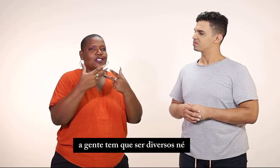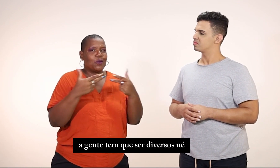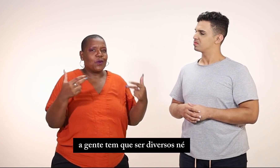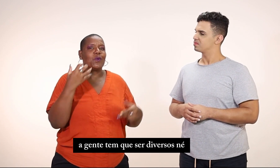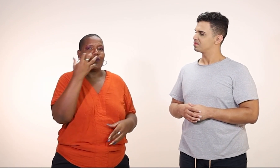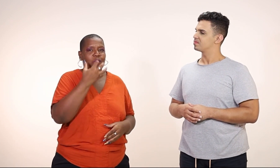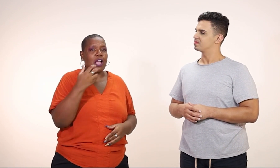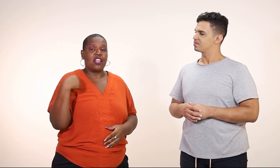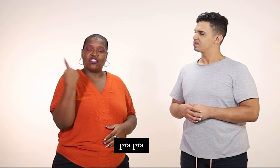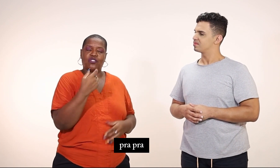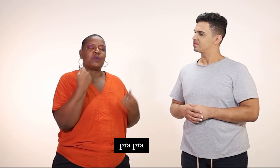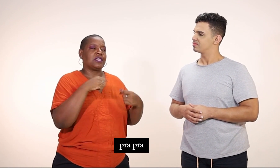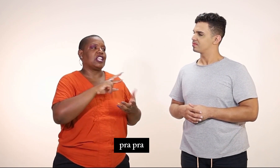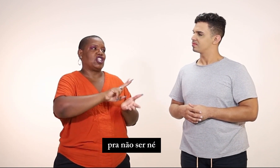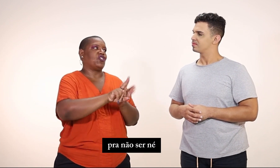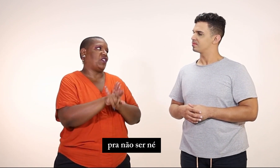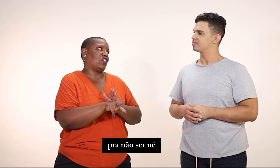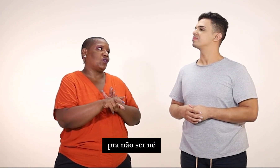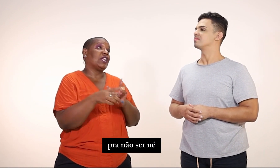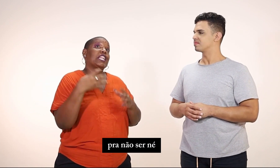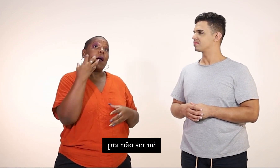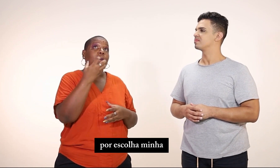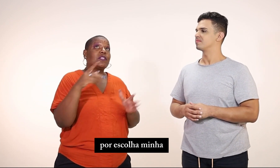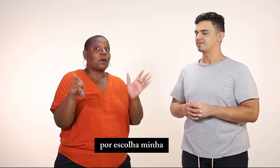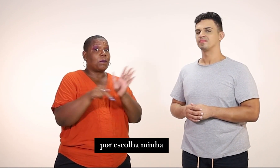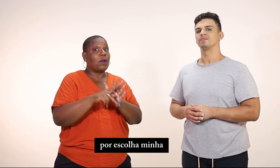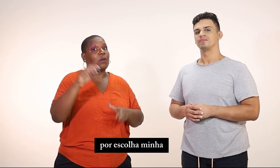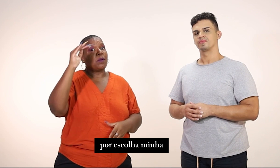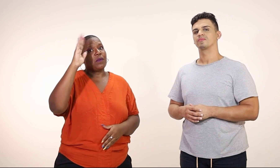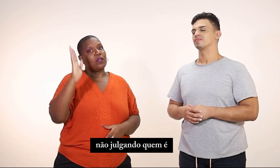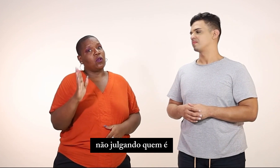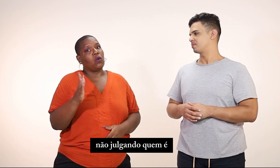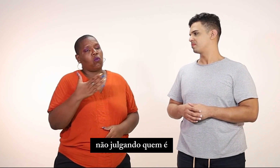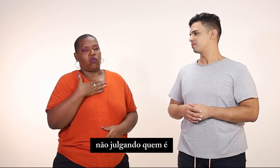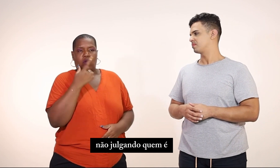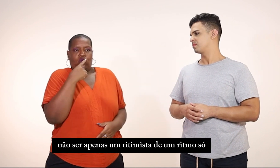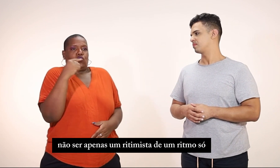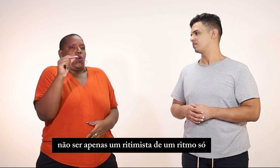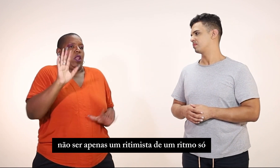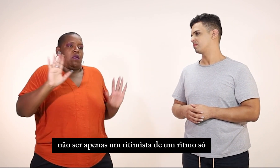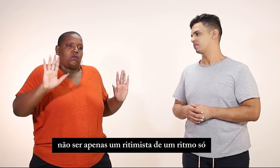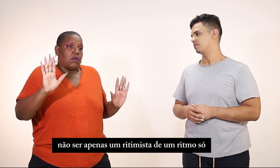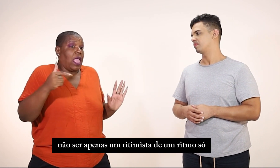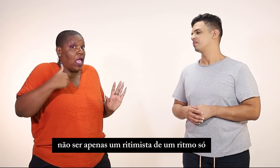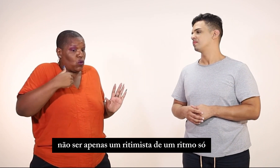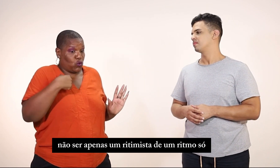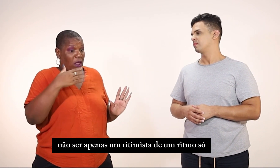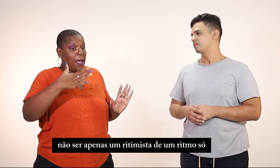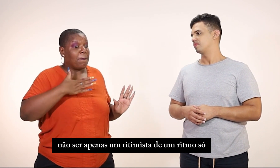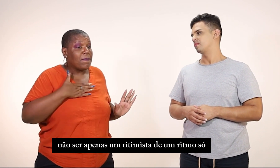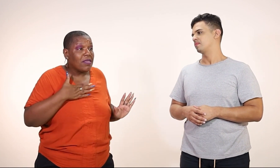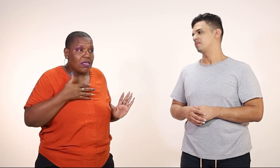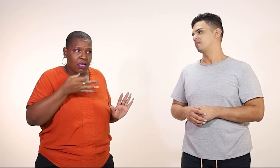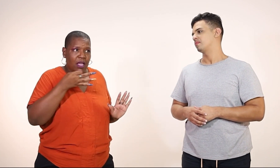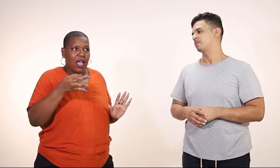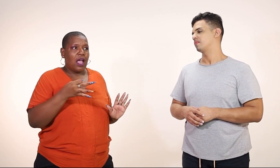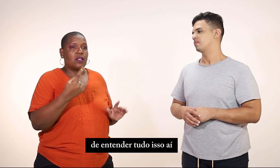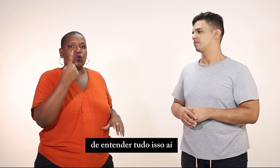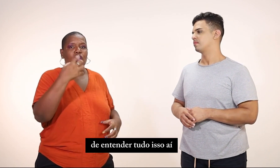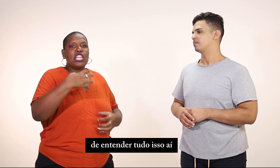né? Pra não ser, né, por escolha minha, não julgando quem não ser apenas um ritmista de um ritmo só. De entender